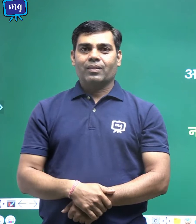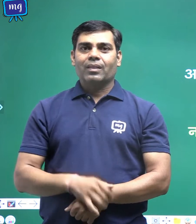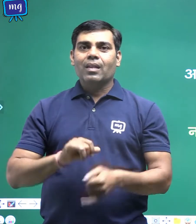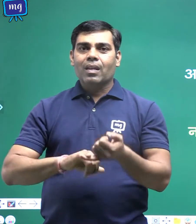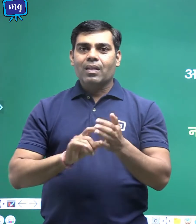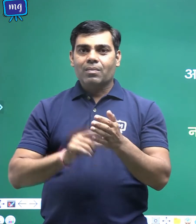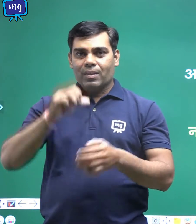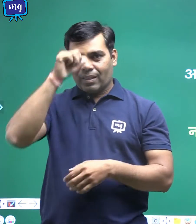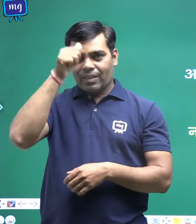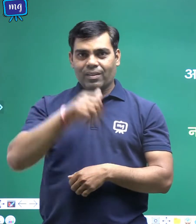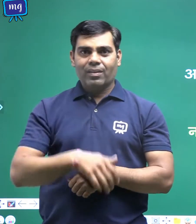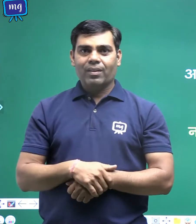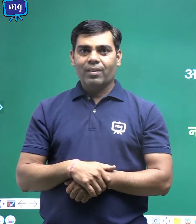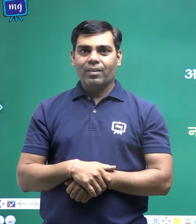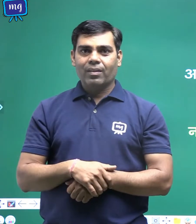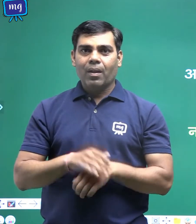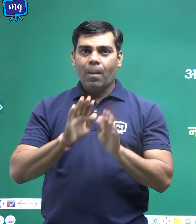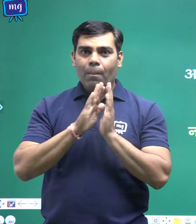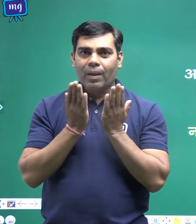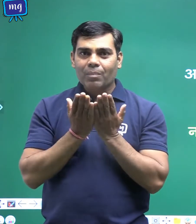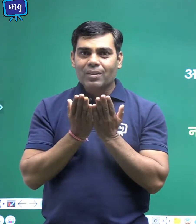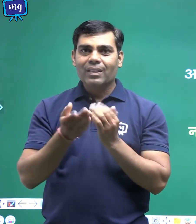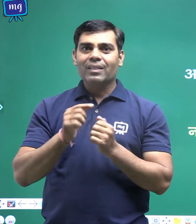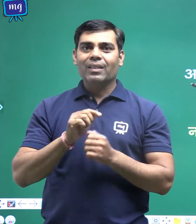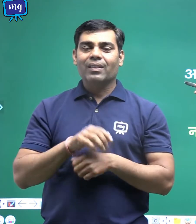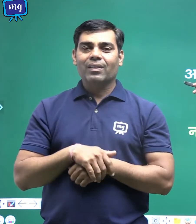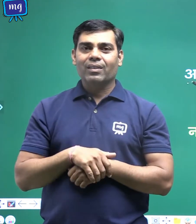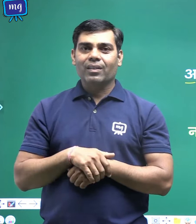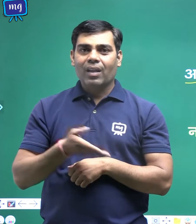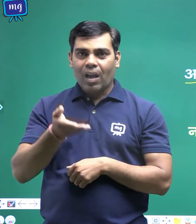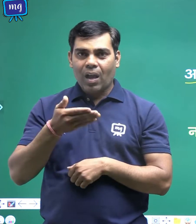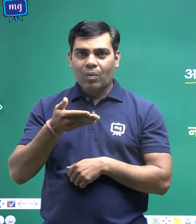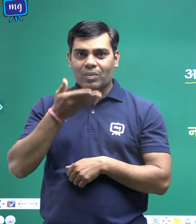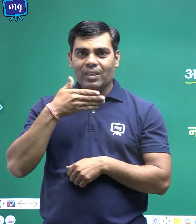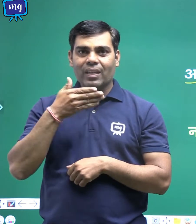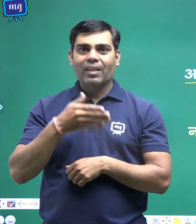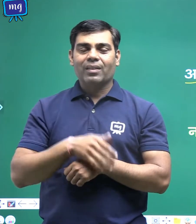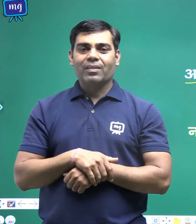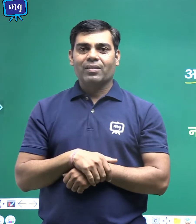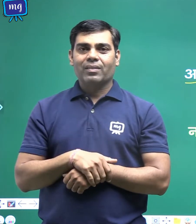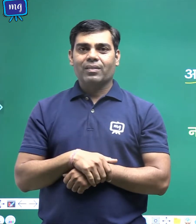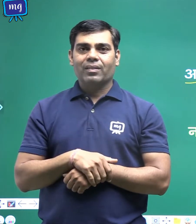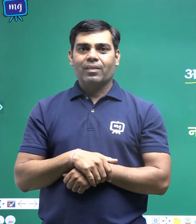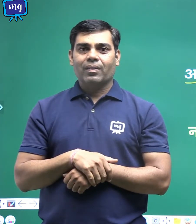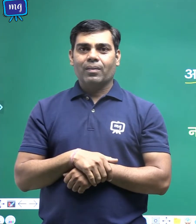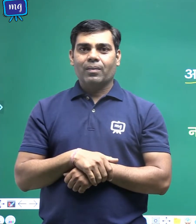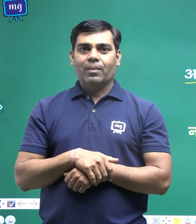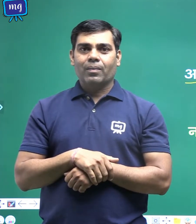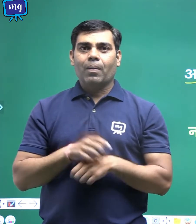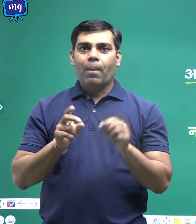हिंदी पाठ्य पुस्तक से आओ सीखें भाग